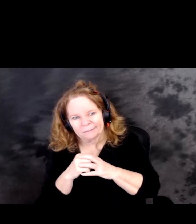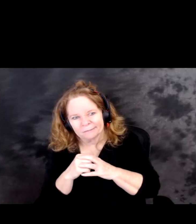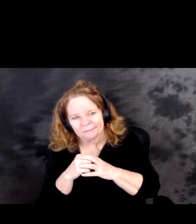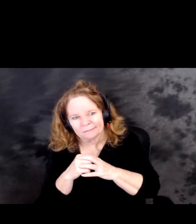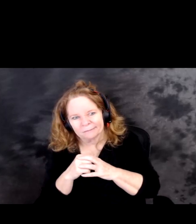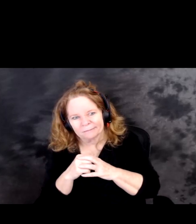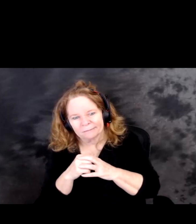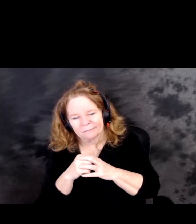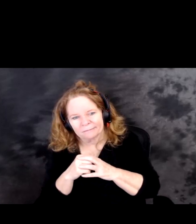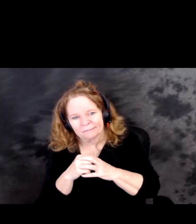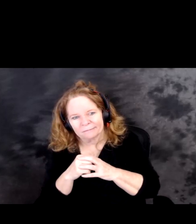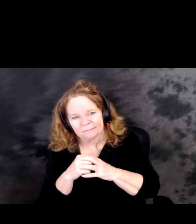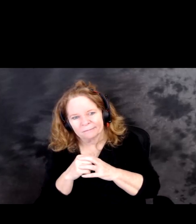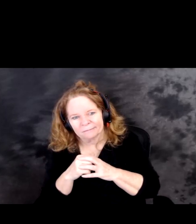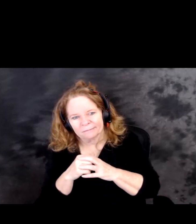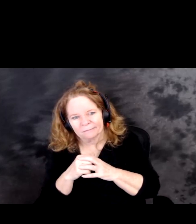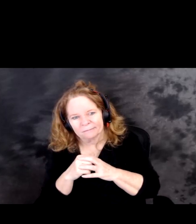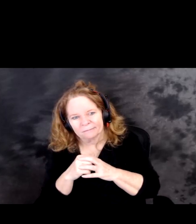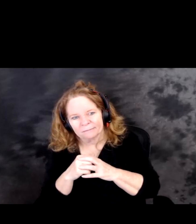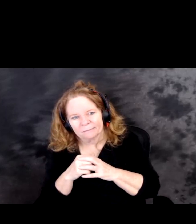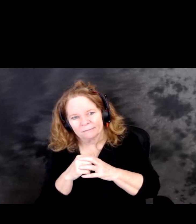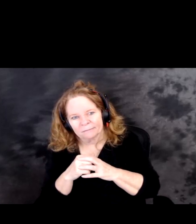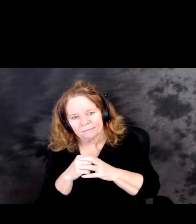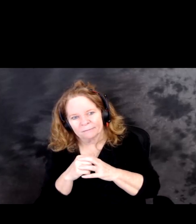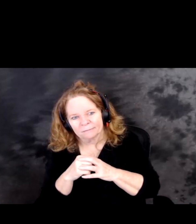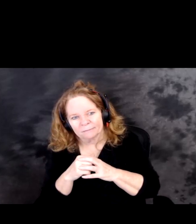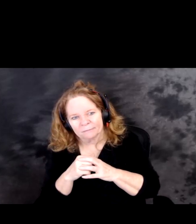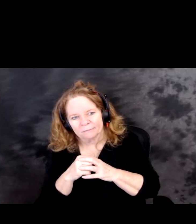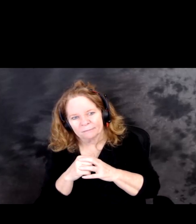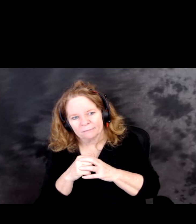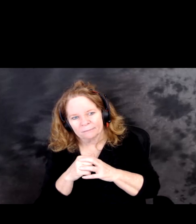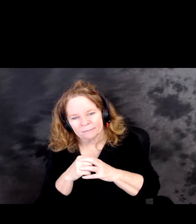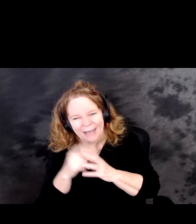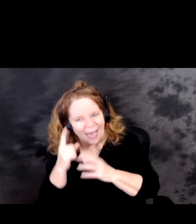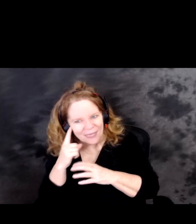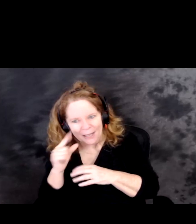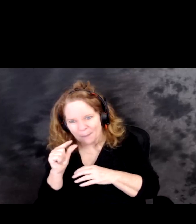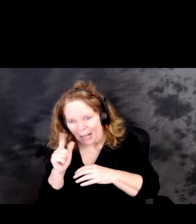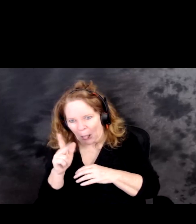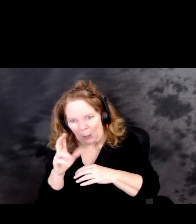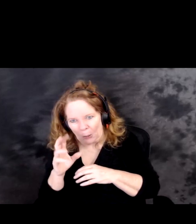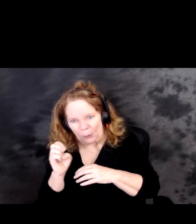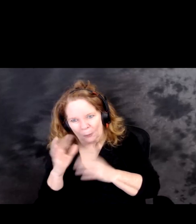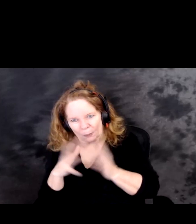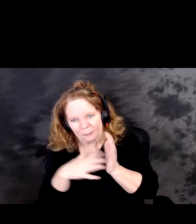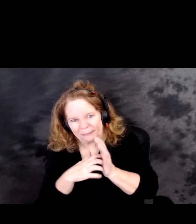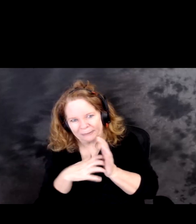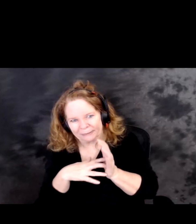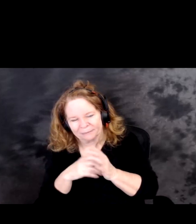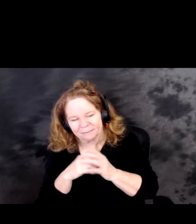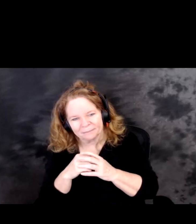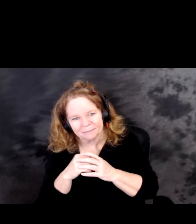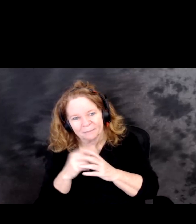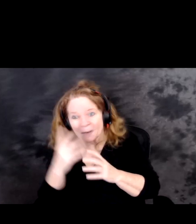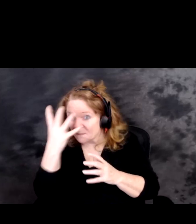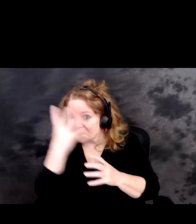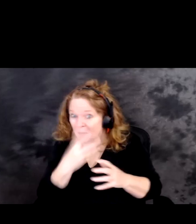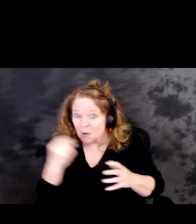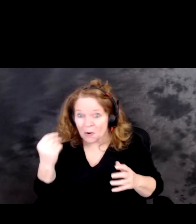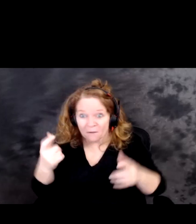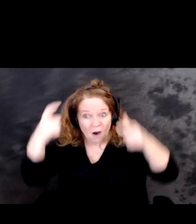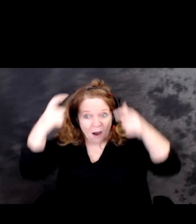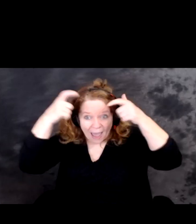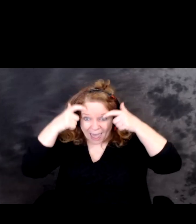Aquí la tenemos. Y luego, con cuidado, porque la goma todavía